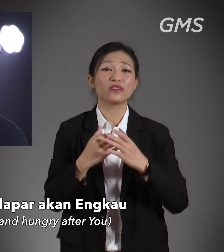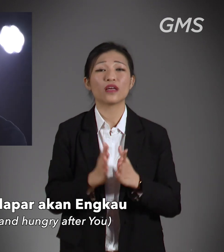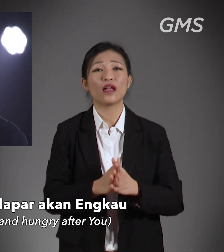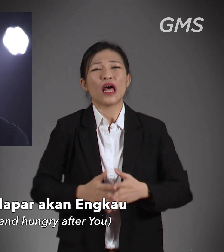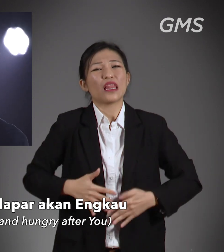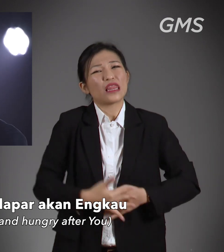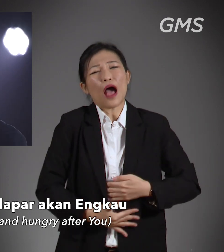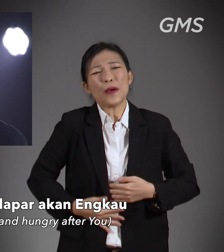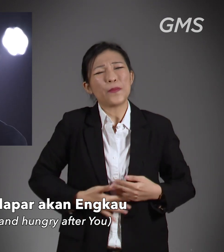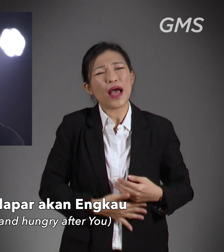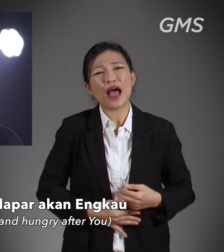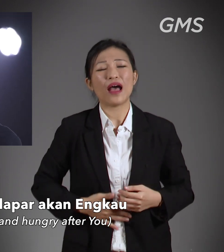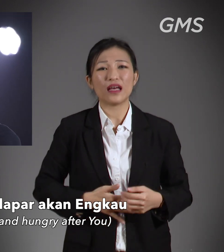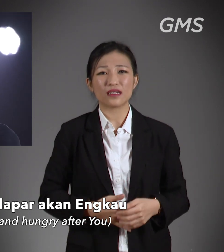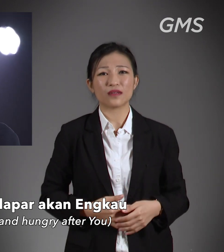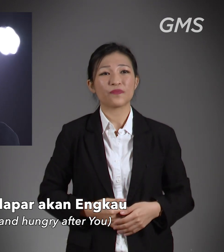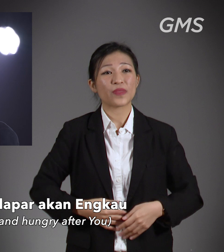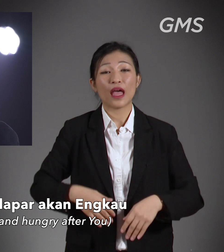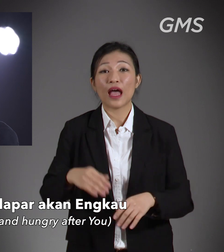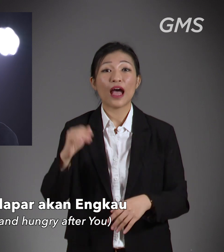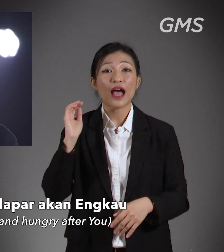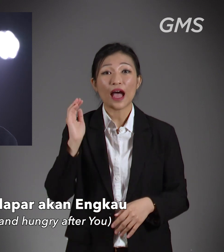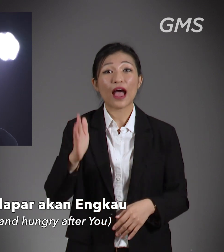haus dan lapar